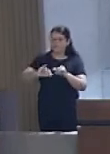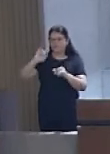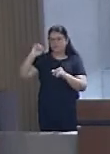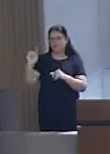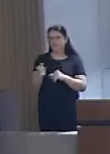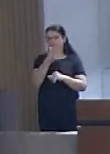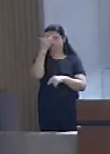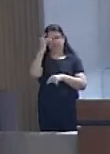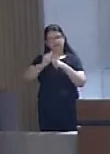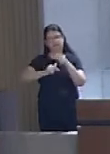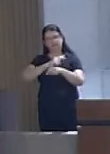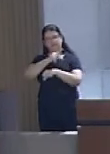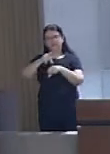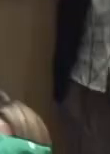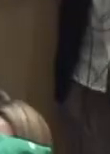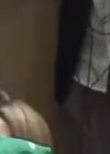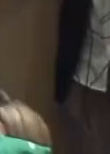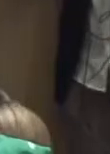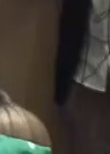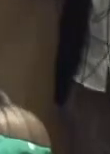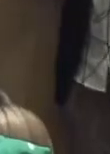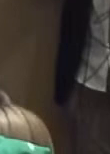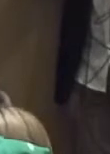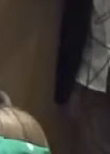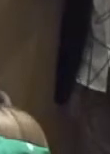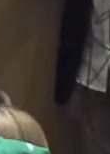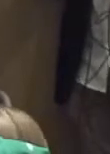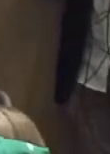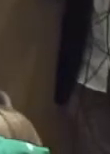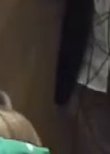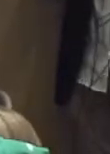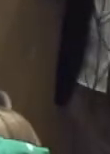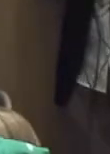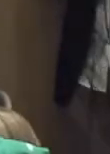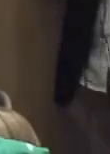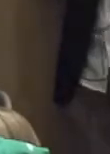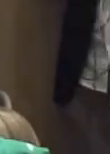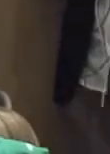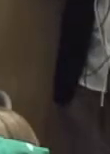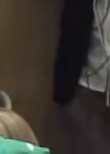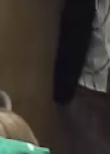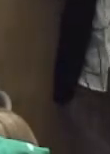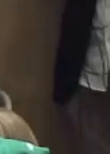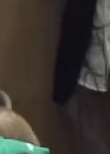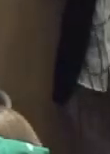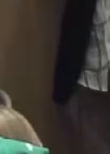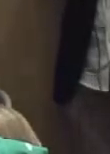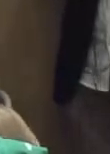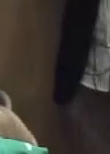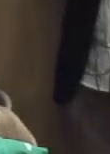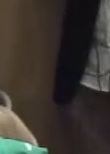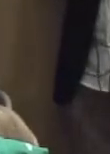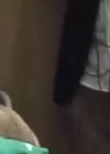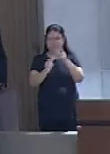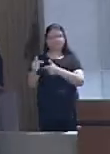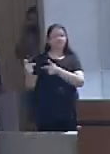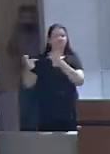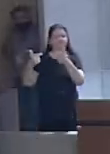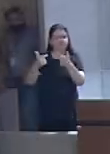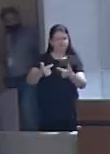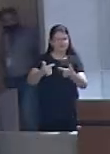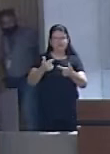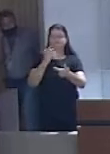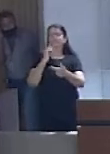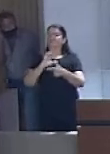a luta segue e nós não estamos sós. Nós contamos com muita gente com disposição e